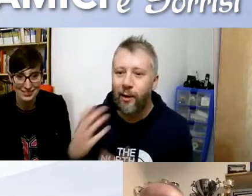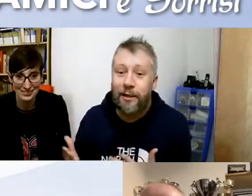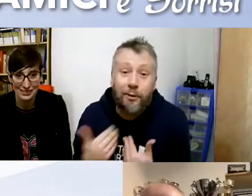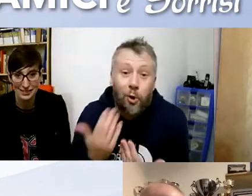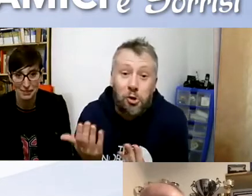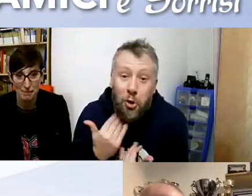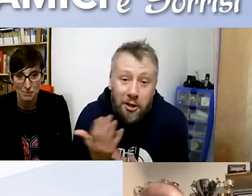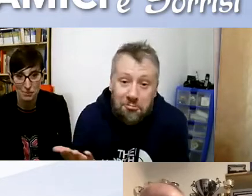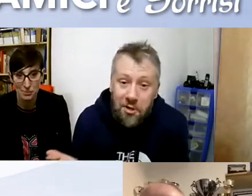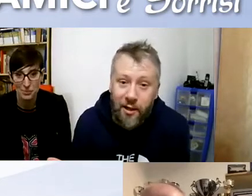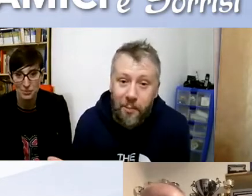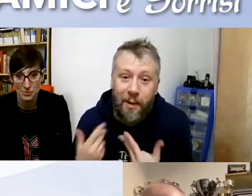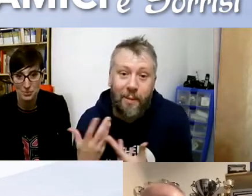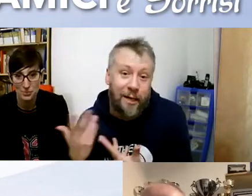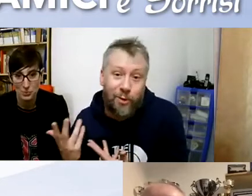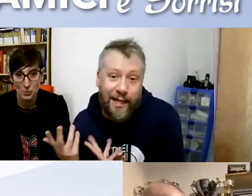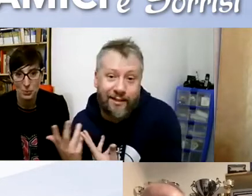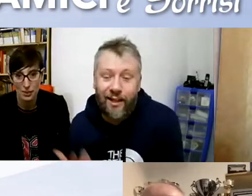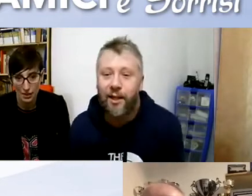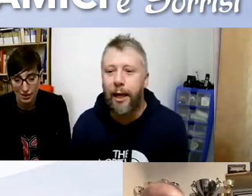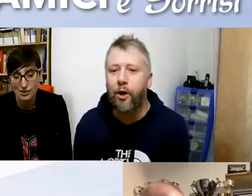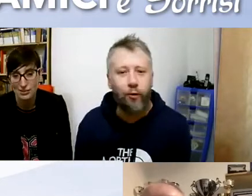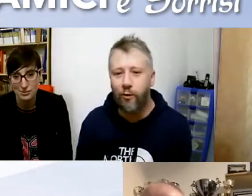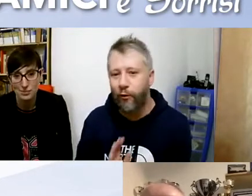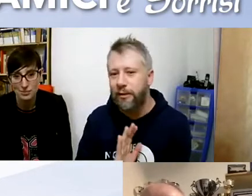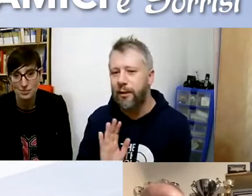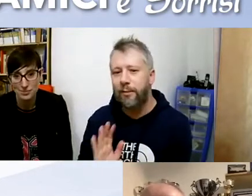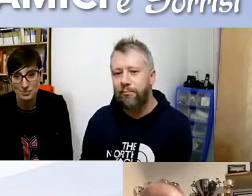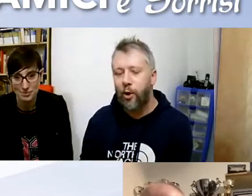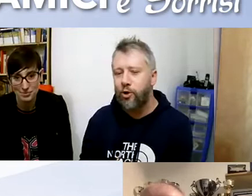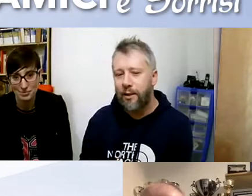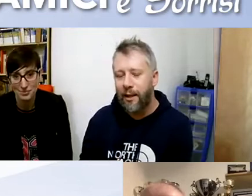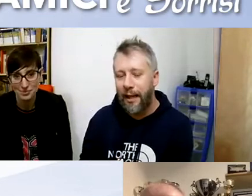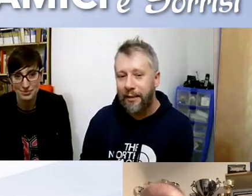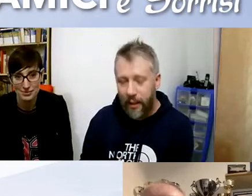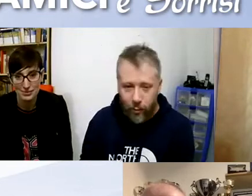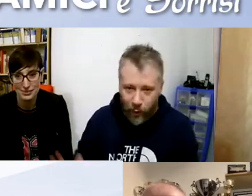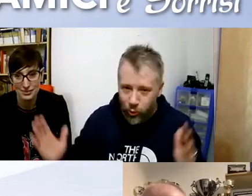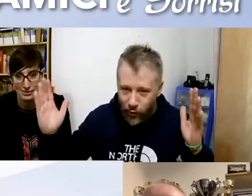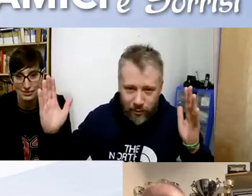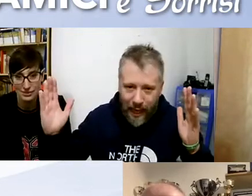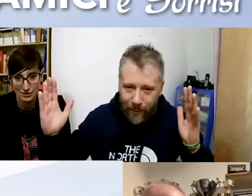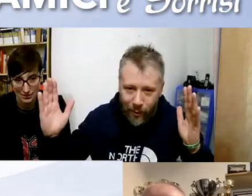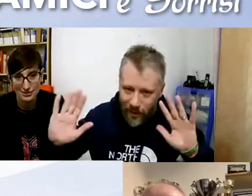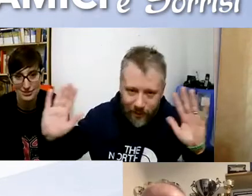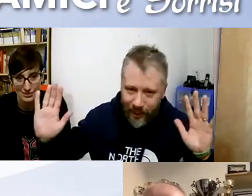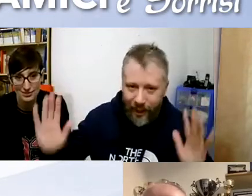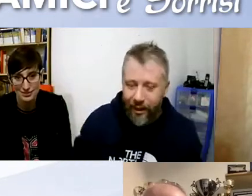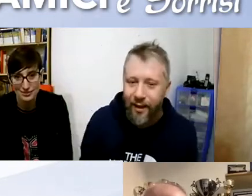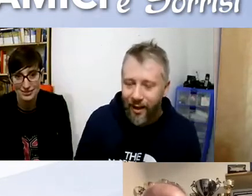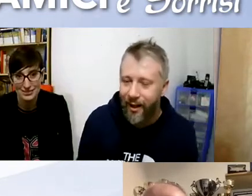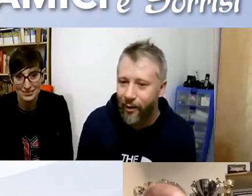tiro il patetto, sono sordi, il problema è degli udenti. E io facevo finta di non sentire niente, io però uscivo con una capa così,